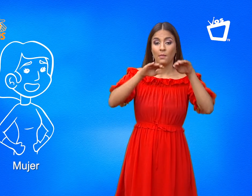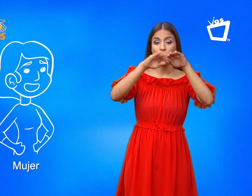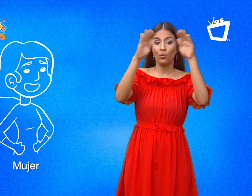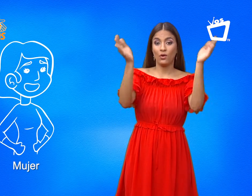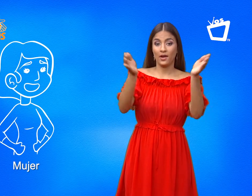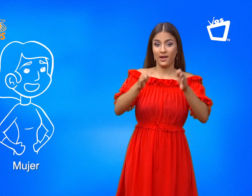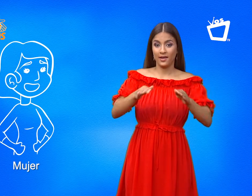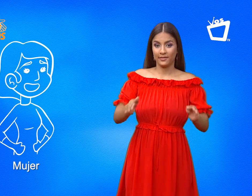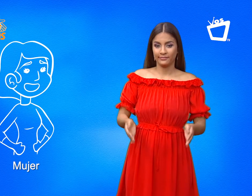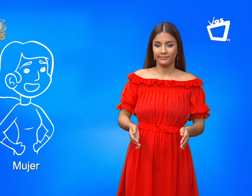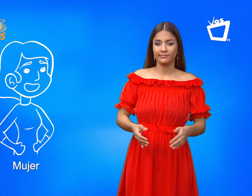mujer